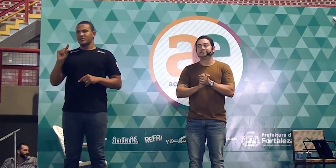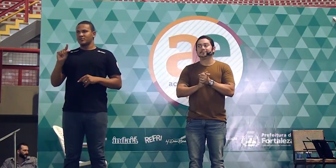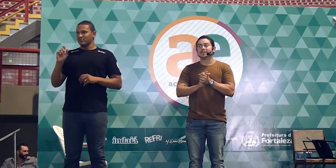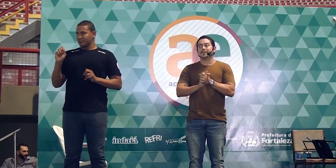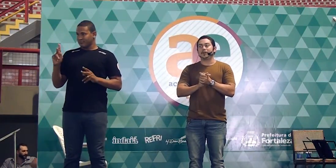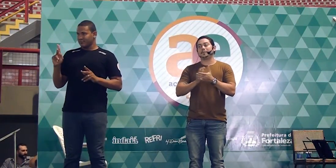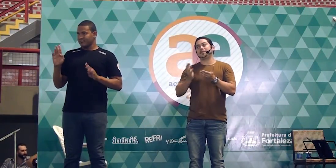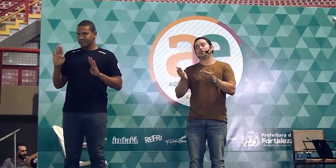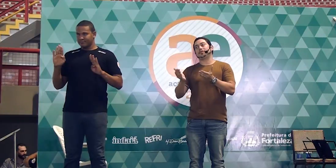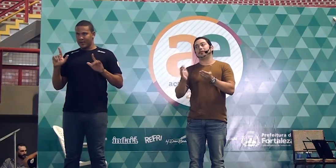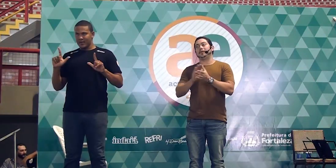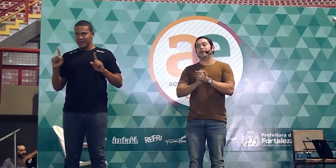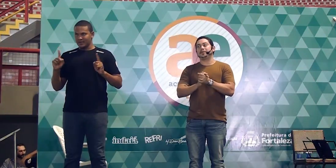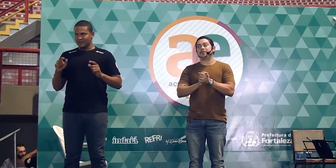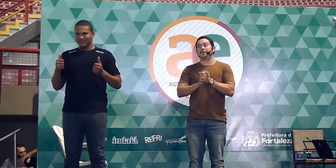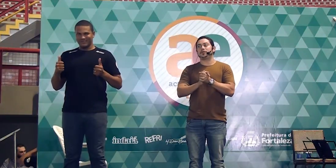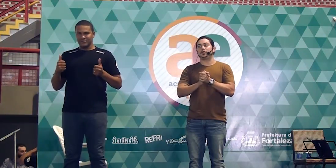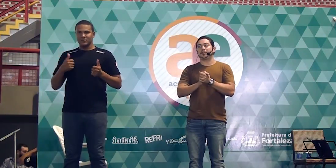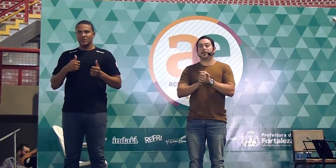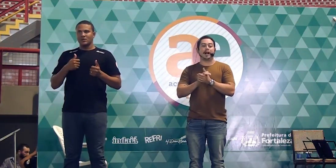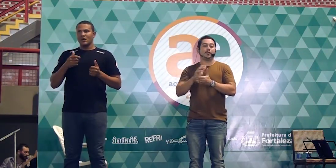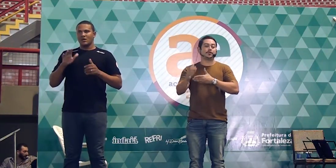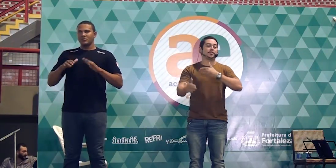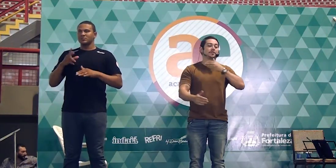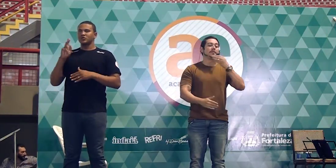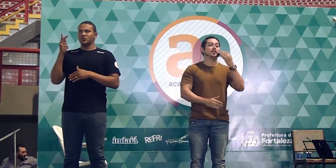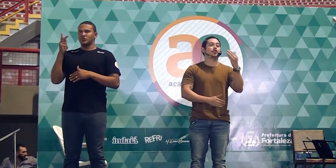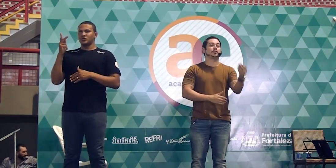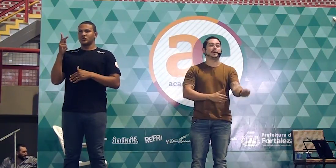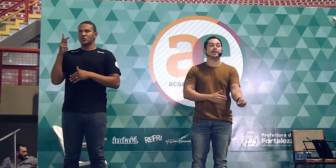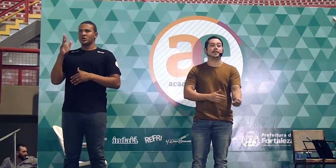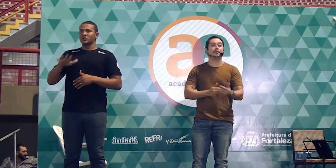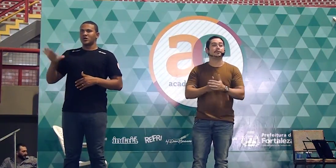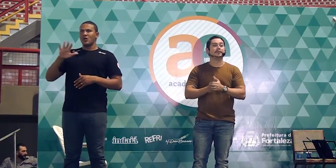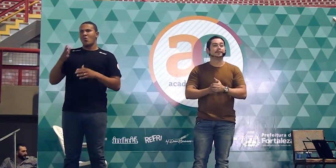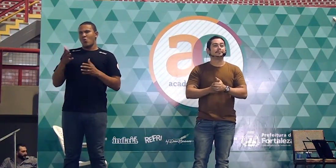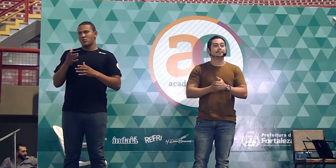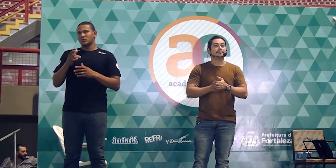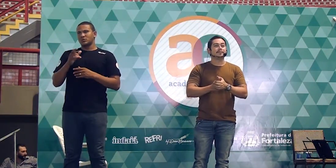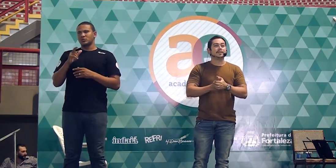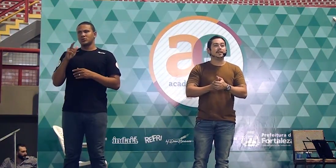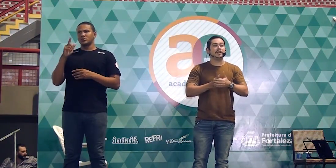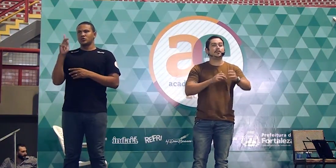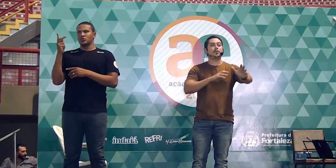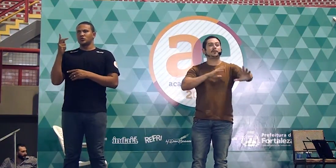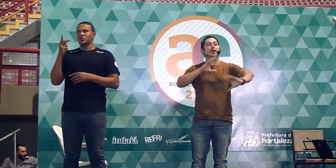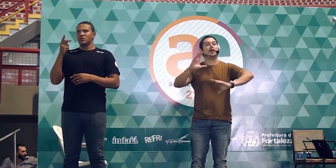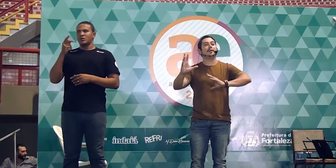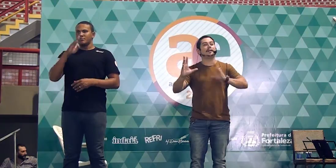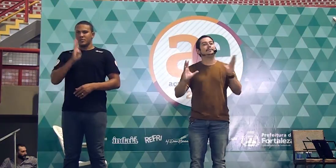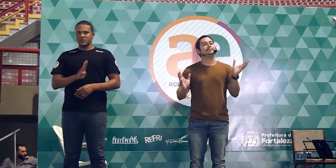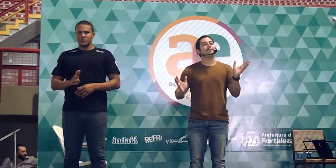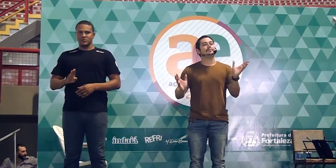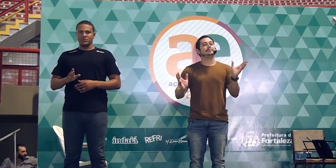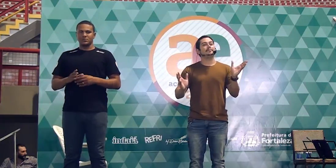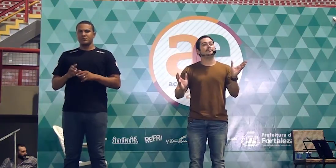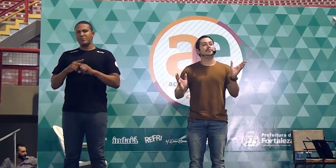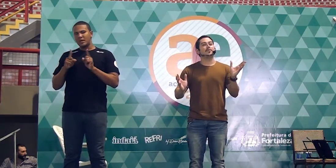beleza? Geralmente quando eu venho a gente vê história geral, hoje a gente vai ver história do Brasil. E de uma